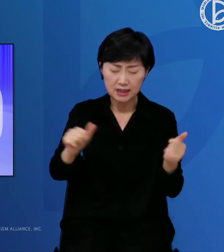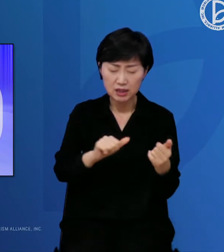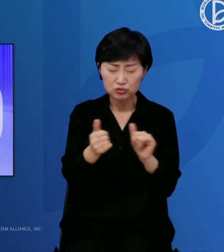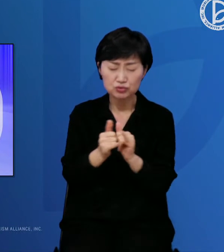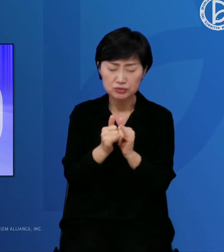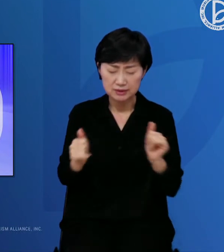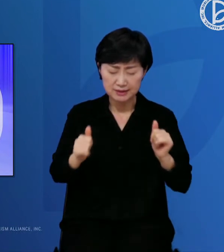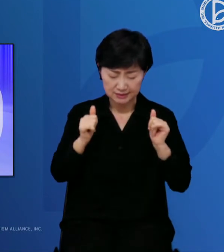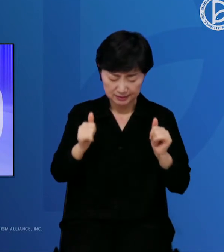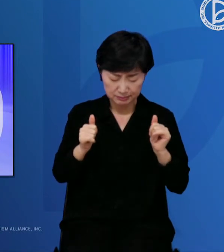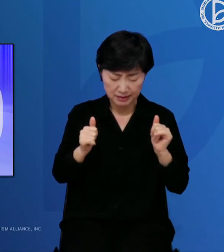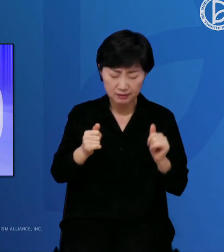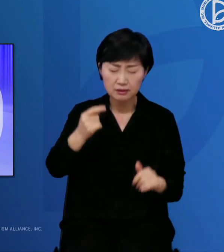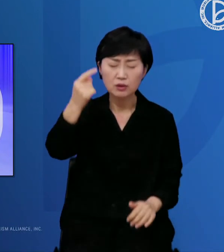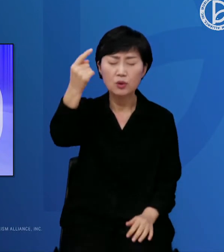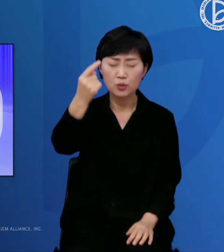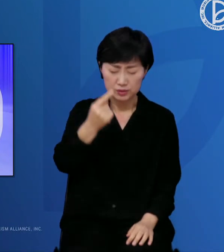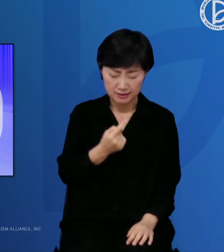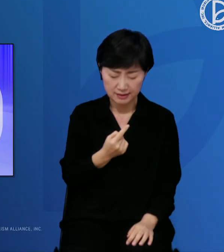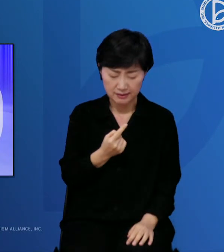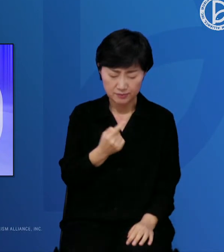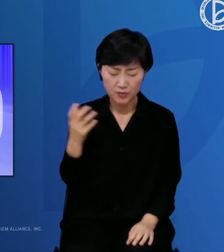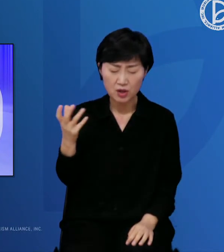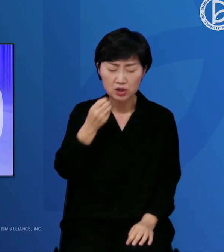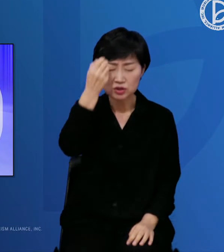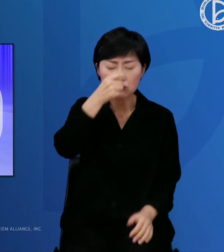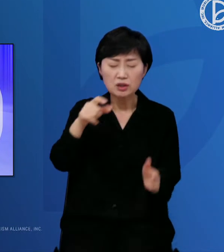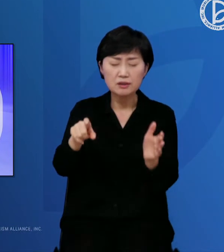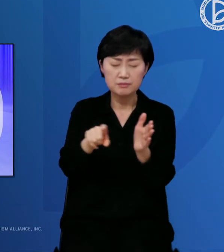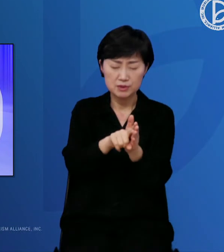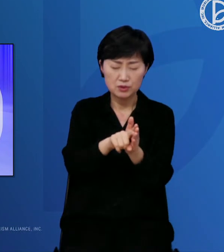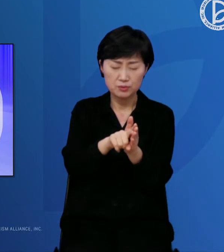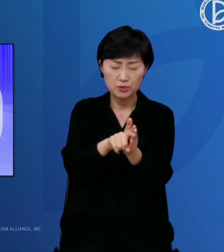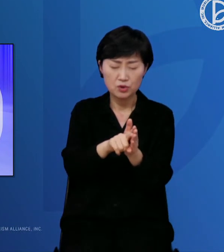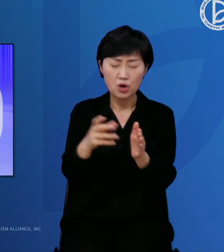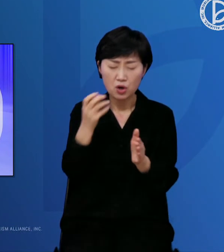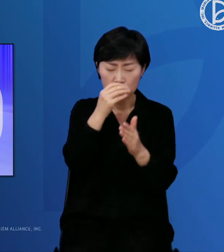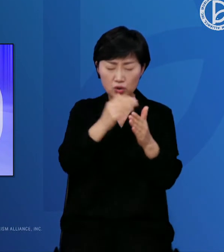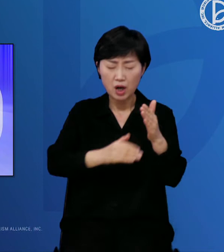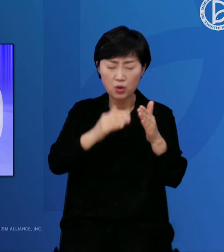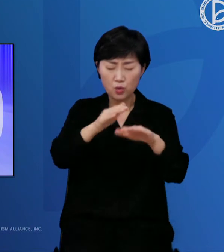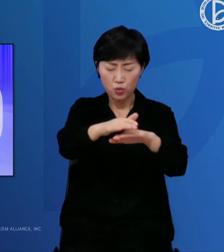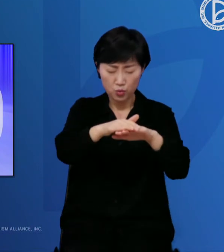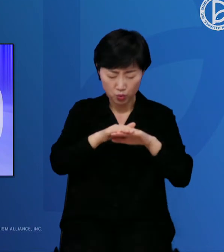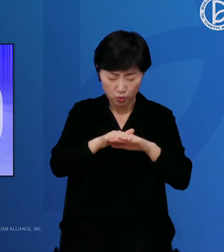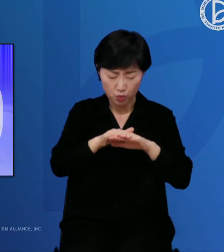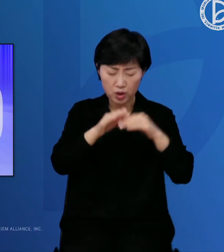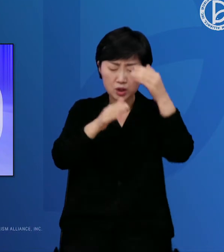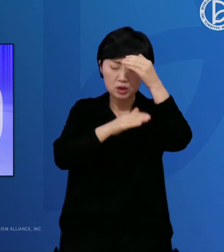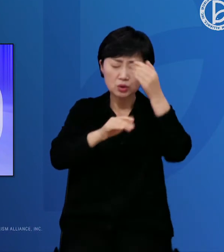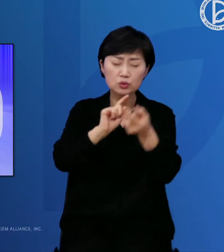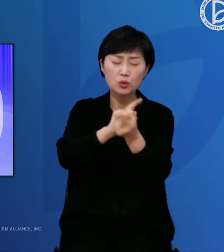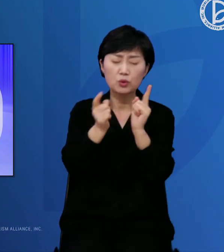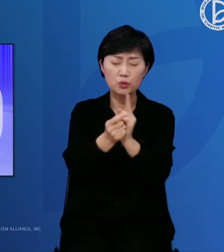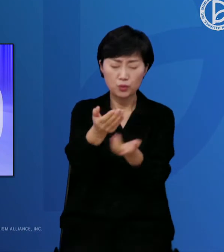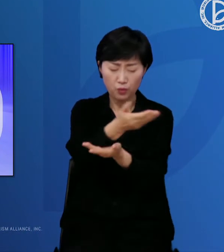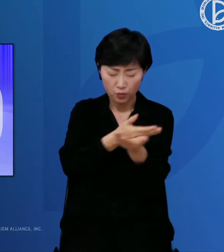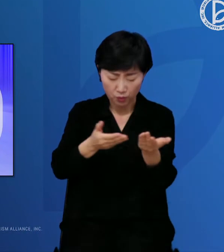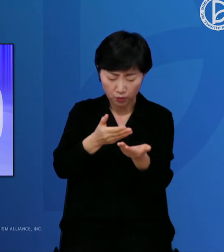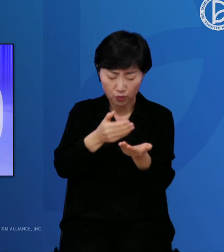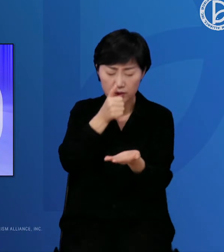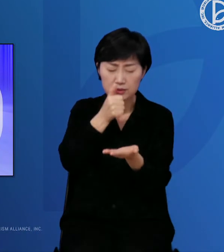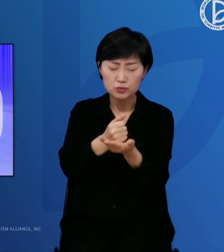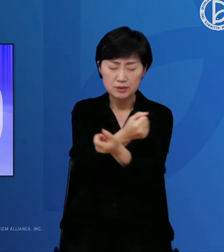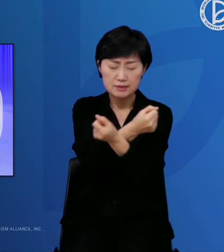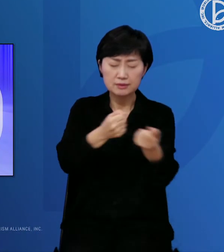저리로서 산자와 죽은 자를 심판하러 오시리라. 성령을 믿사오며 거룩한 공회와 성도가 서로 교통하는